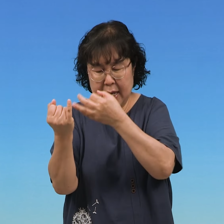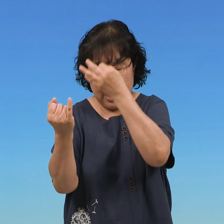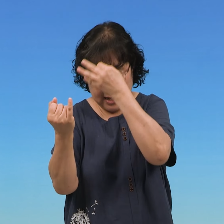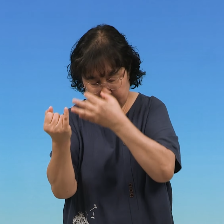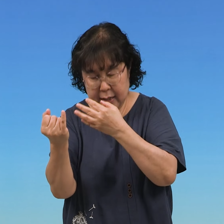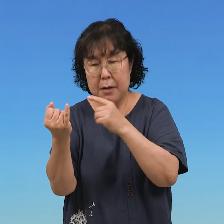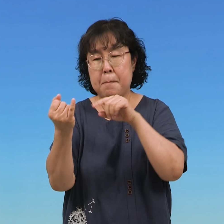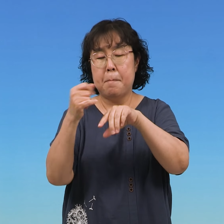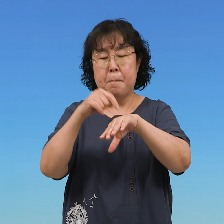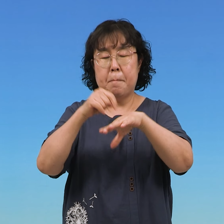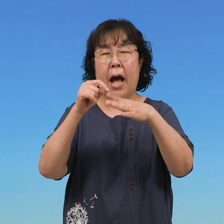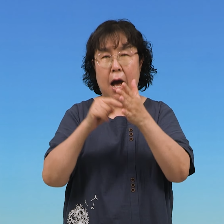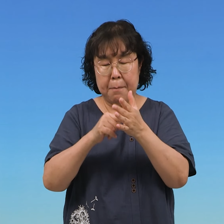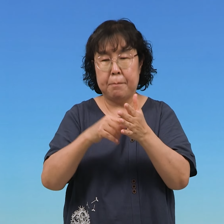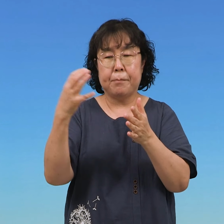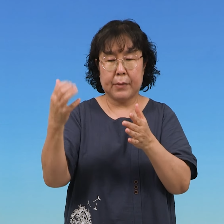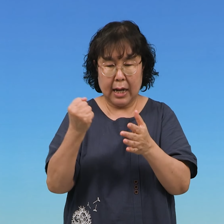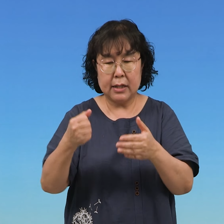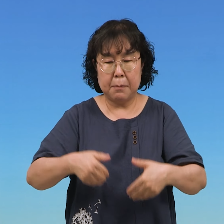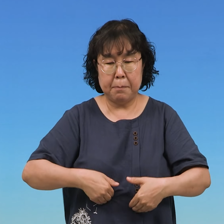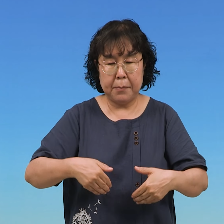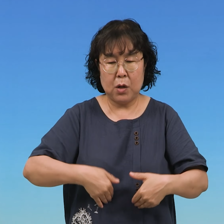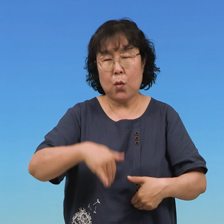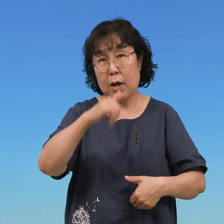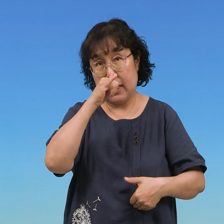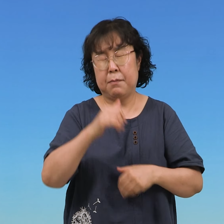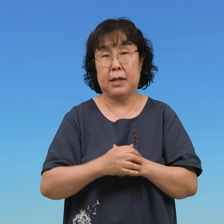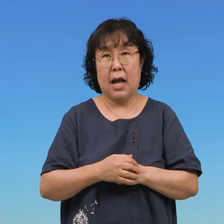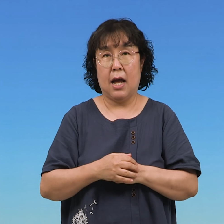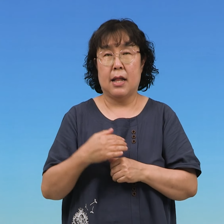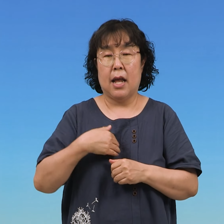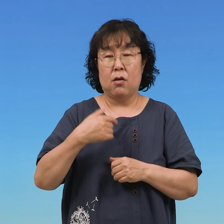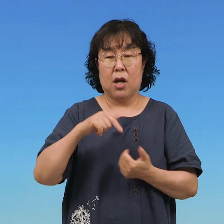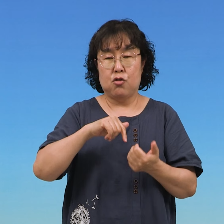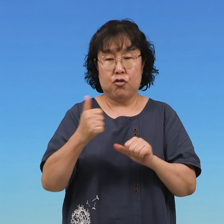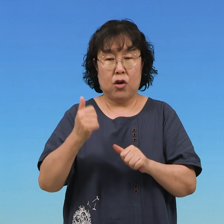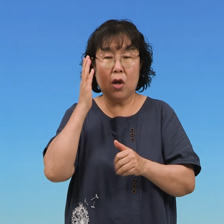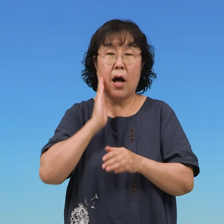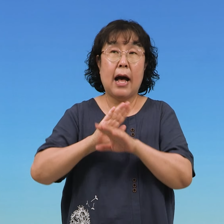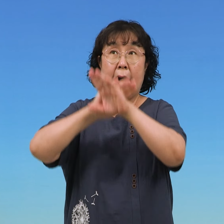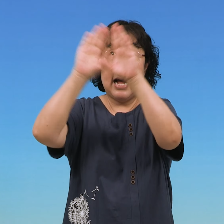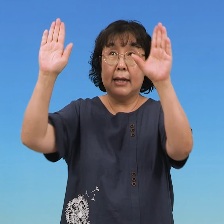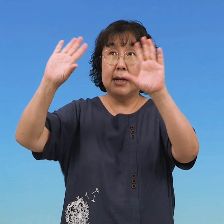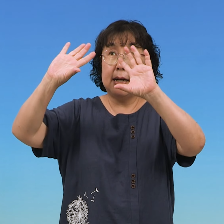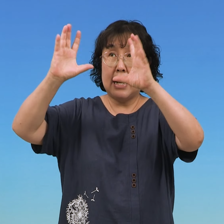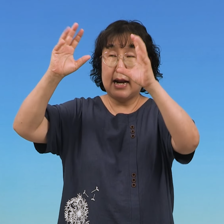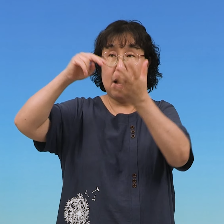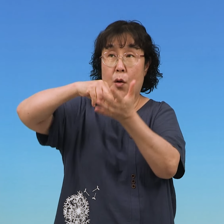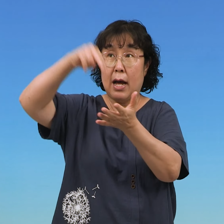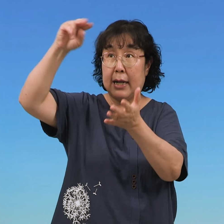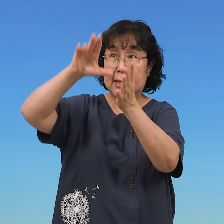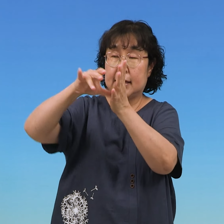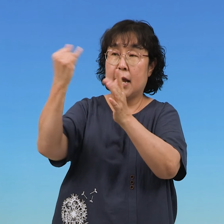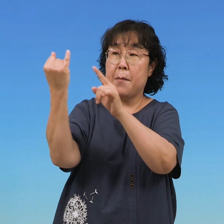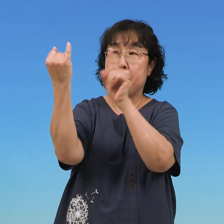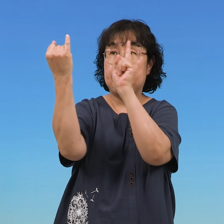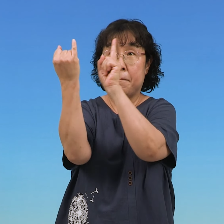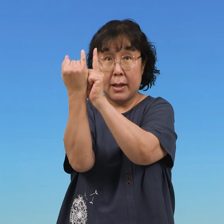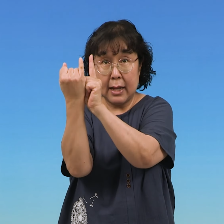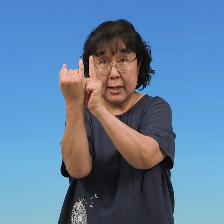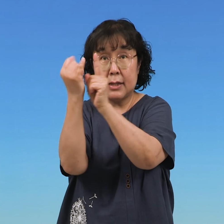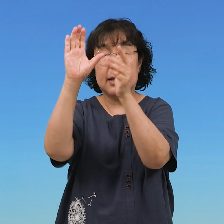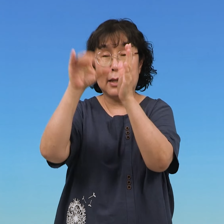이분을 만나야 돼요. 그리고 사과해야 됩니다. 내가 모르고 오해했던 거 용서해 달라고. 그리고 여러분,